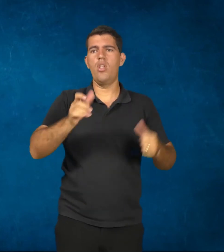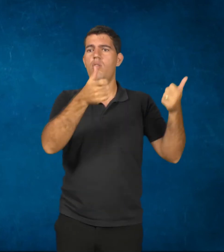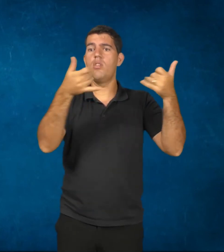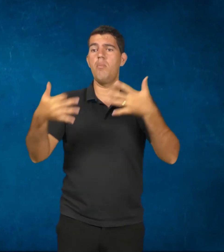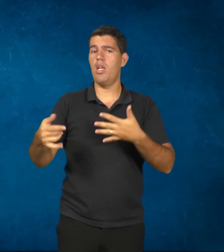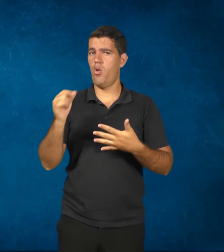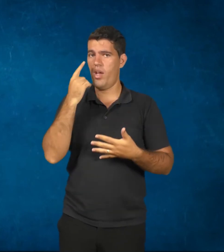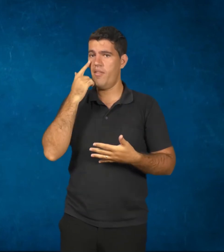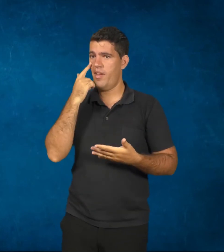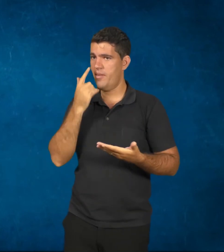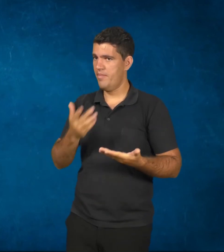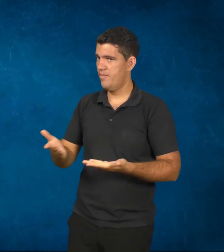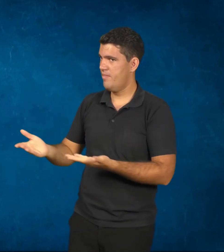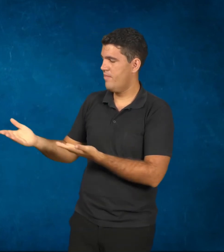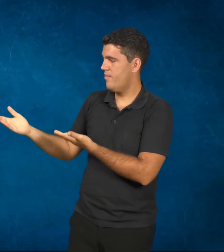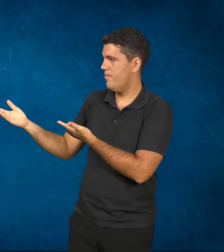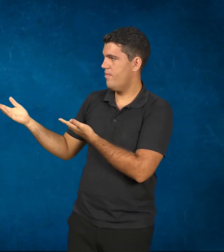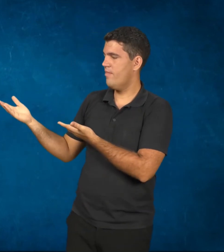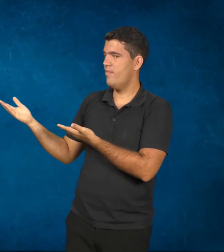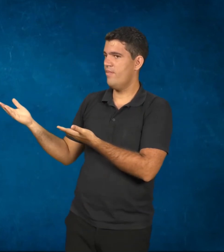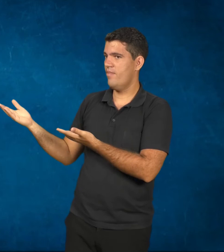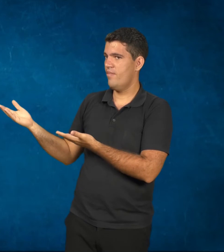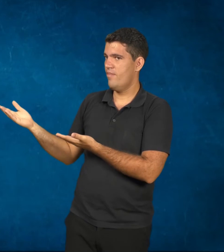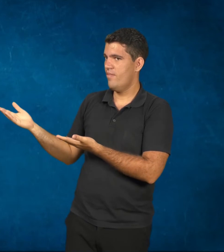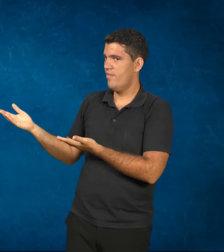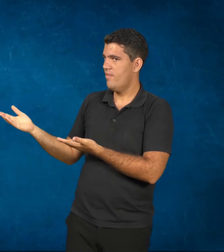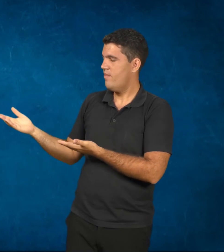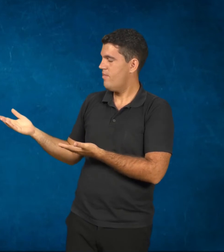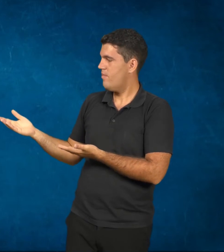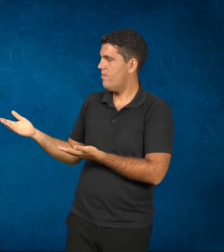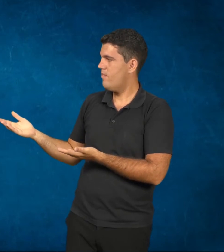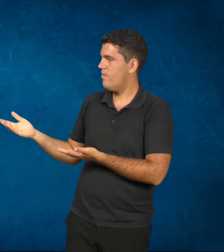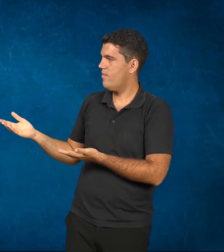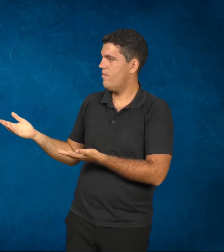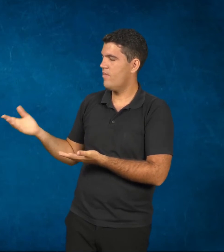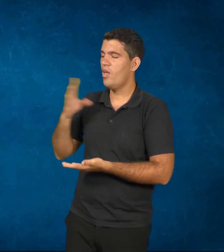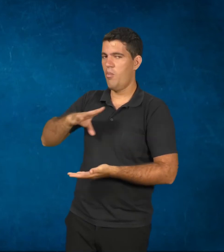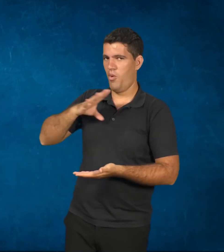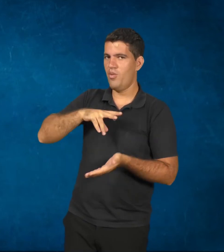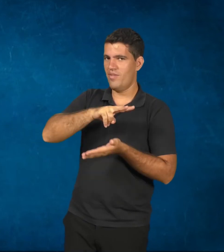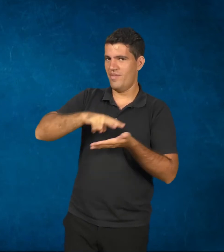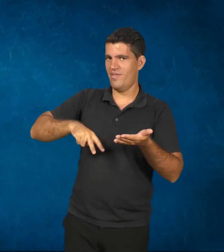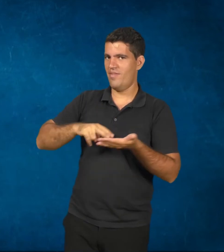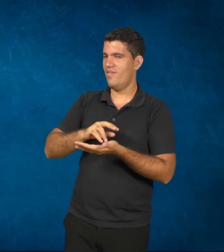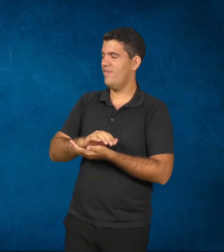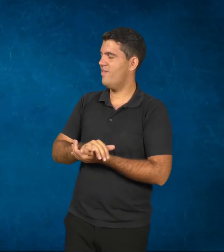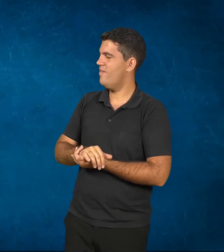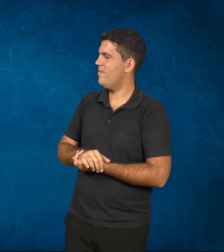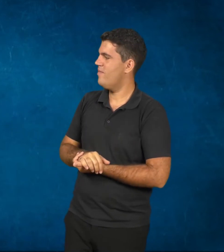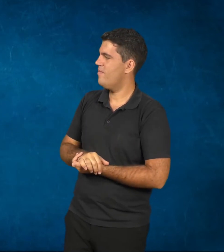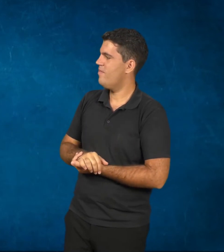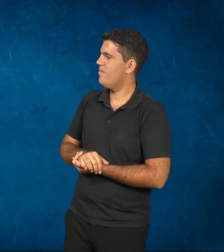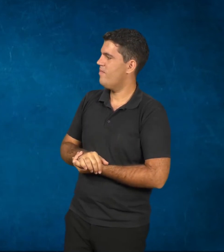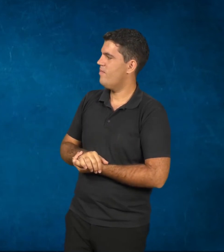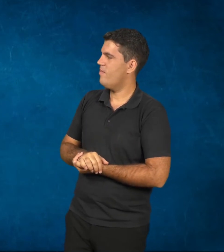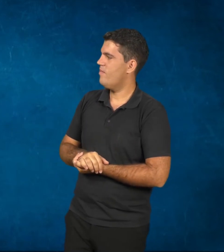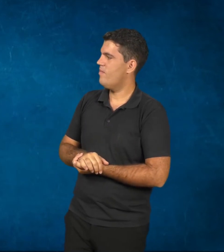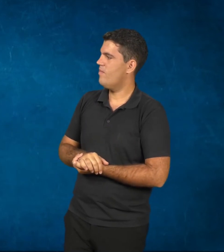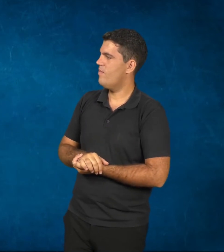o seguinte: a União incumbir-se-á de estabelecer em colaboração com os Estados, Distrito Federal e municípios